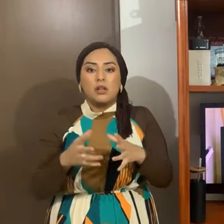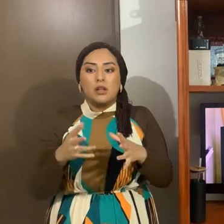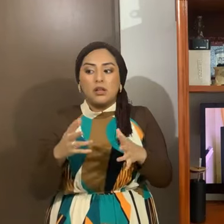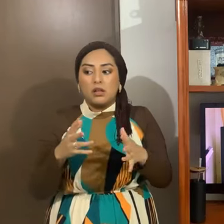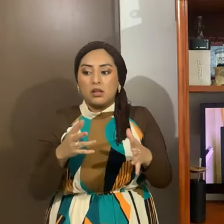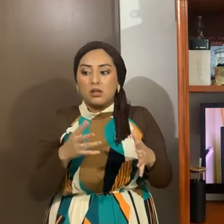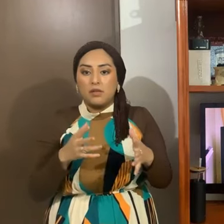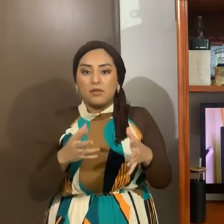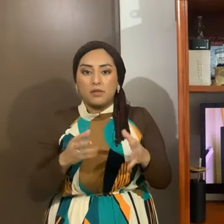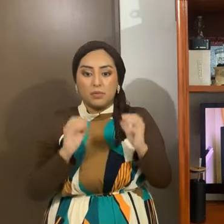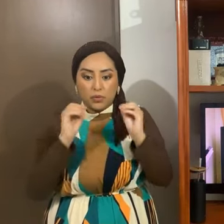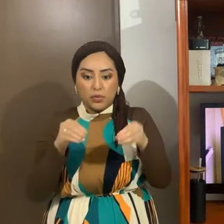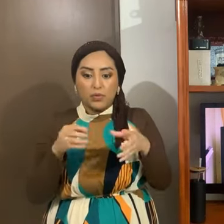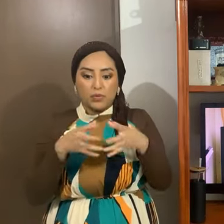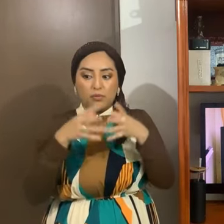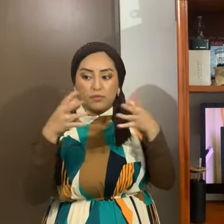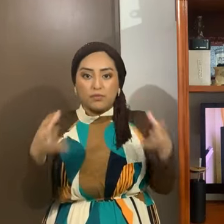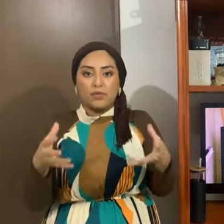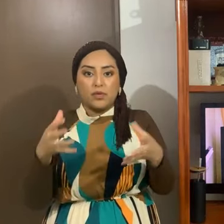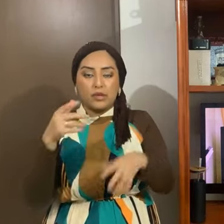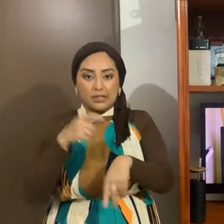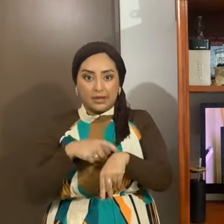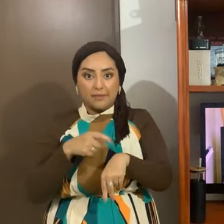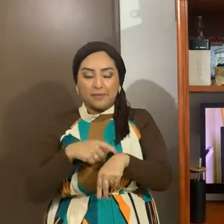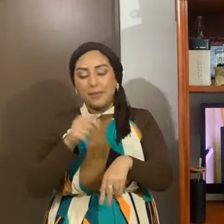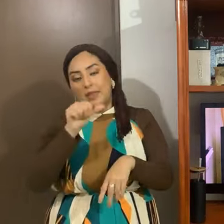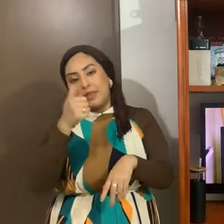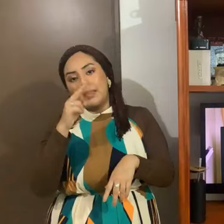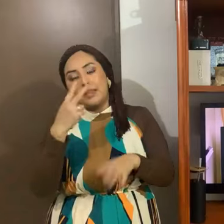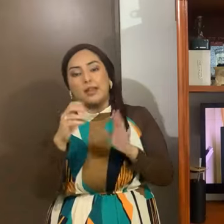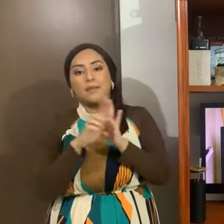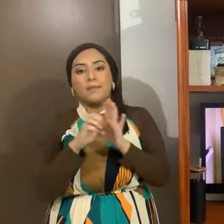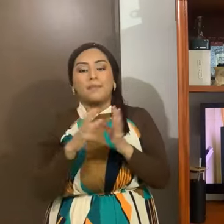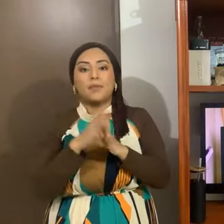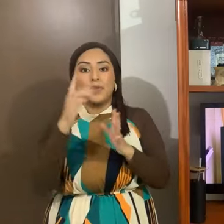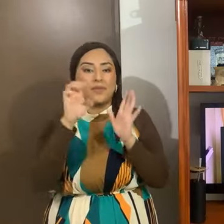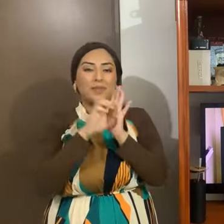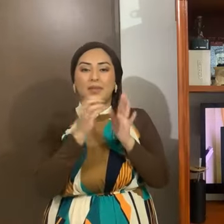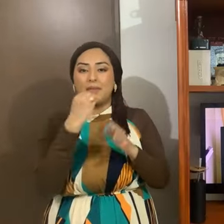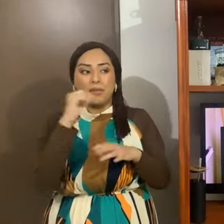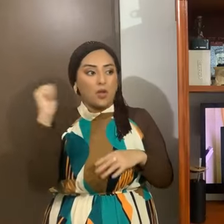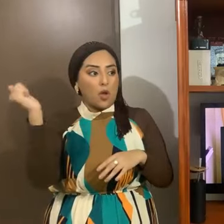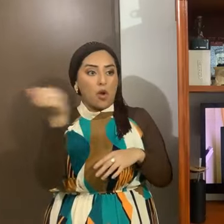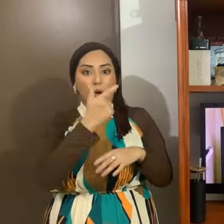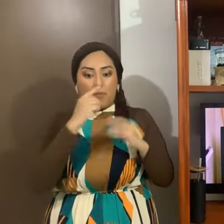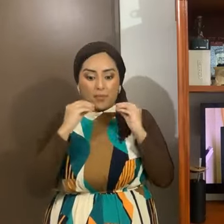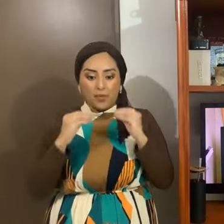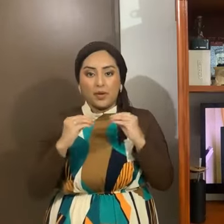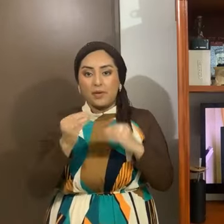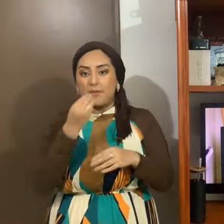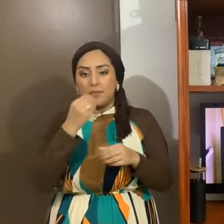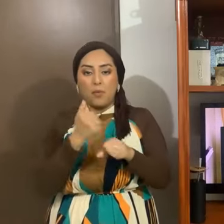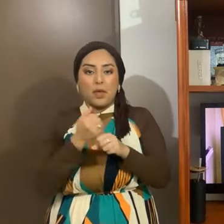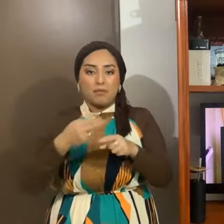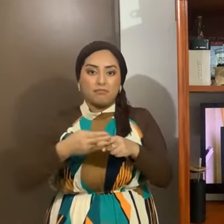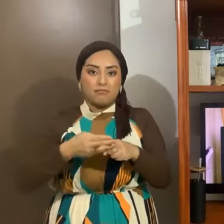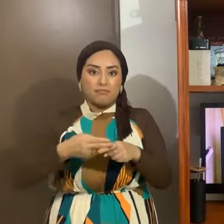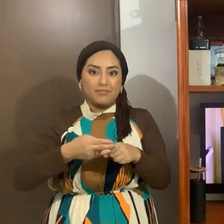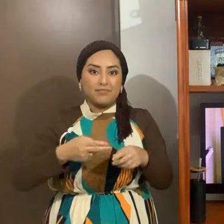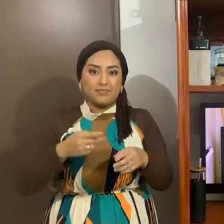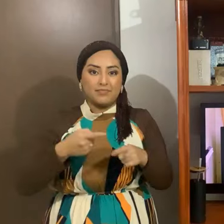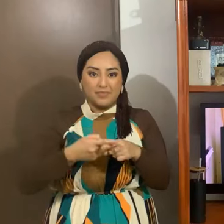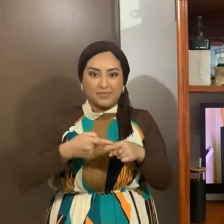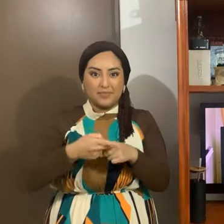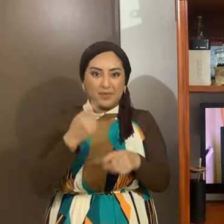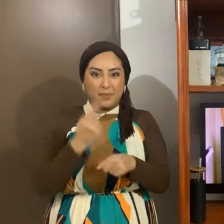que dedicarle mucho tiempo. Voy a otro ejemplo, para comer, a todos nos enseñaron a comer con los cubiertos. Entonces,